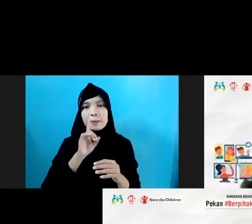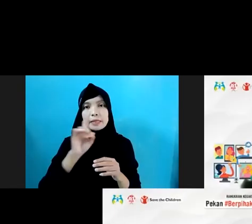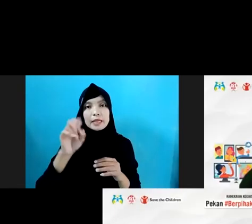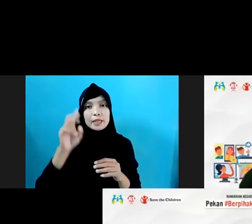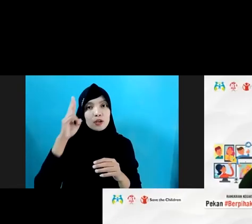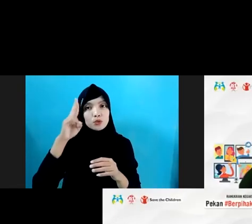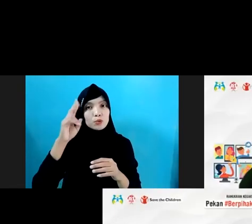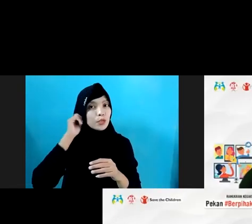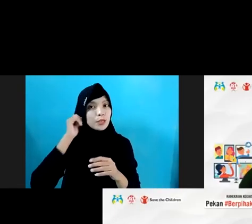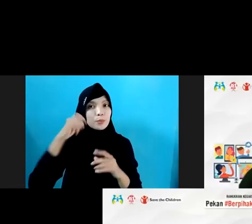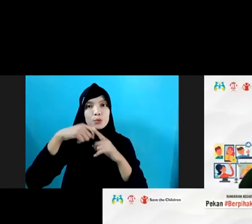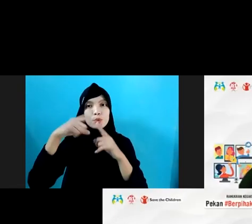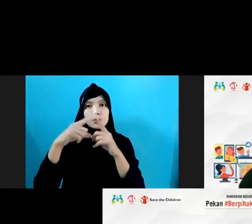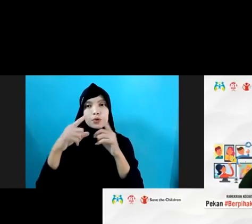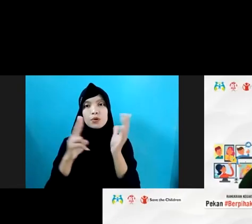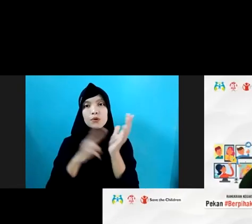Yang